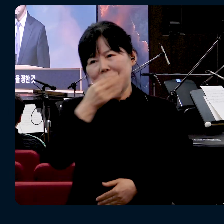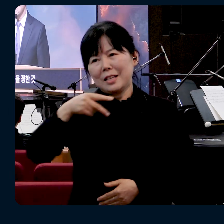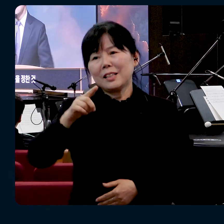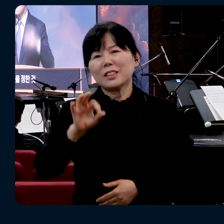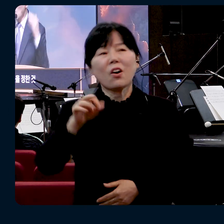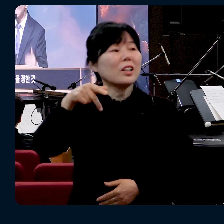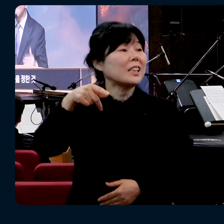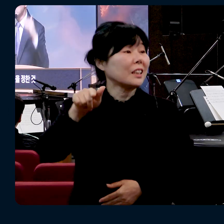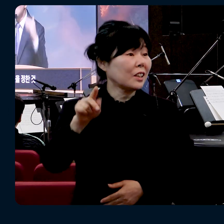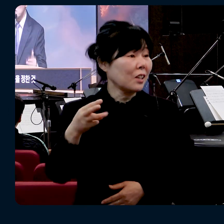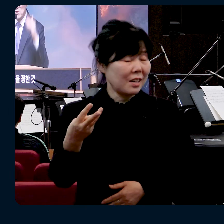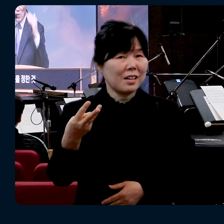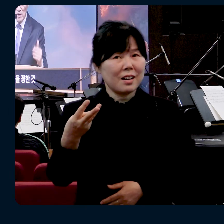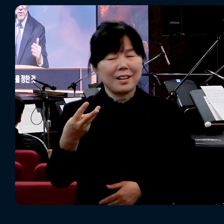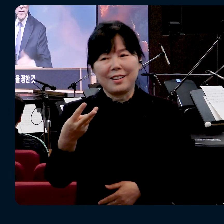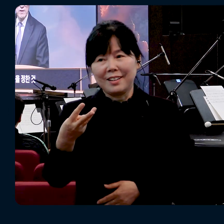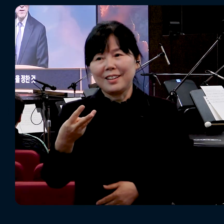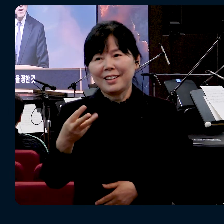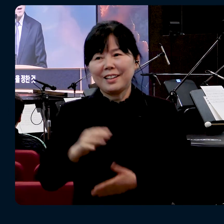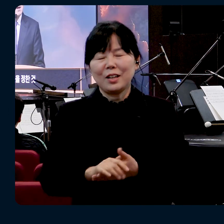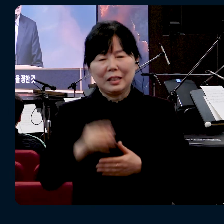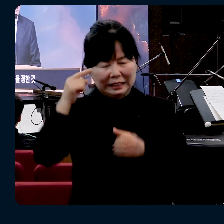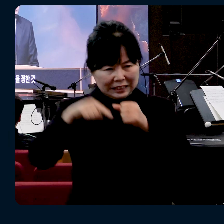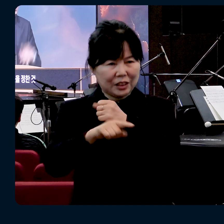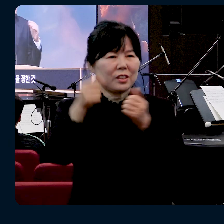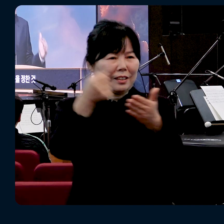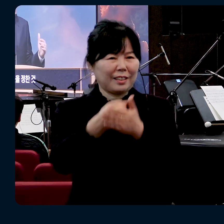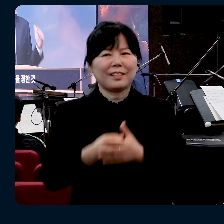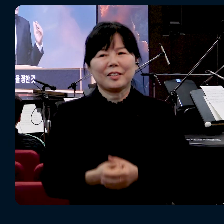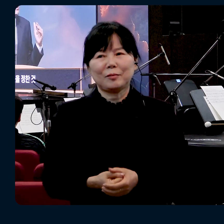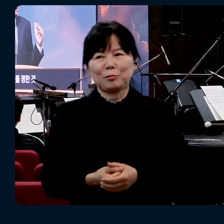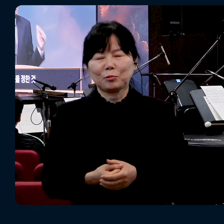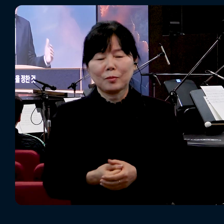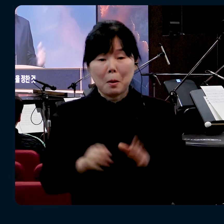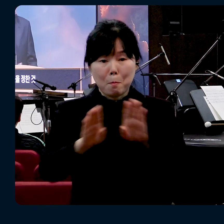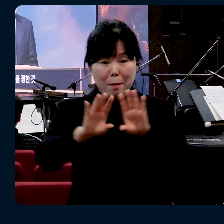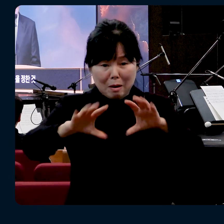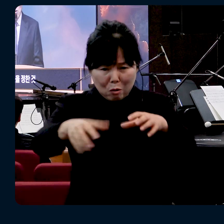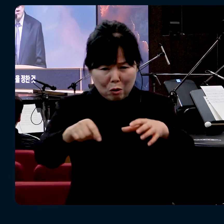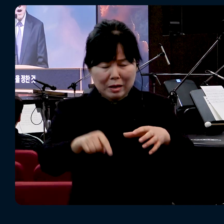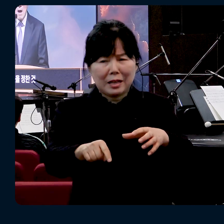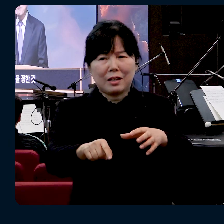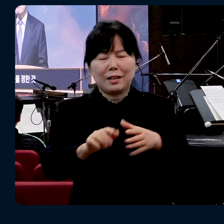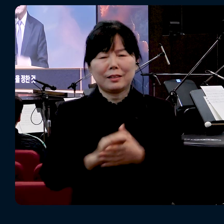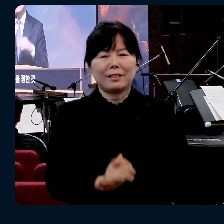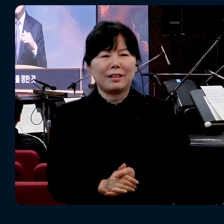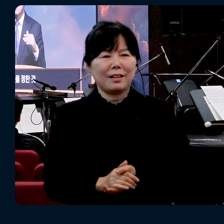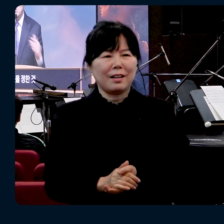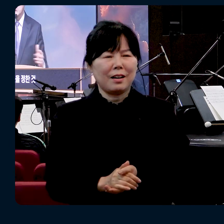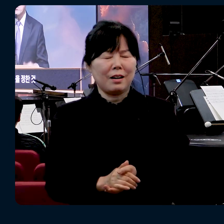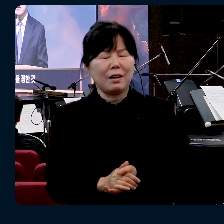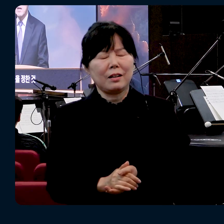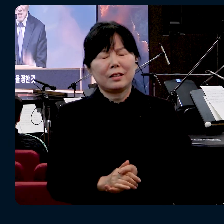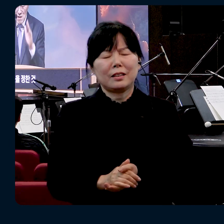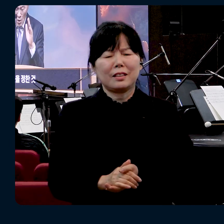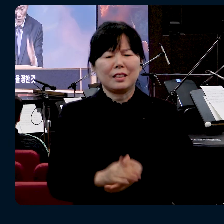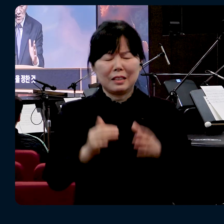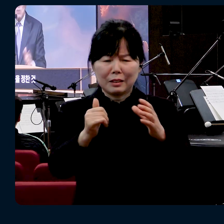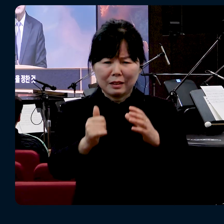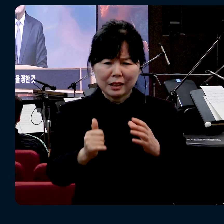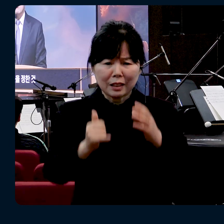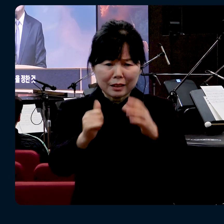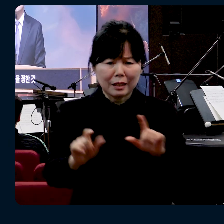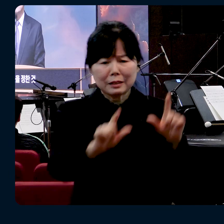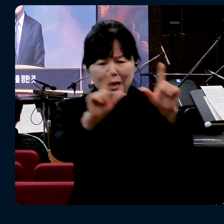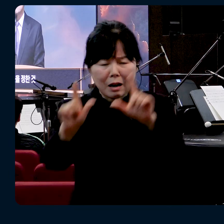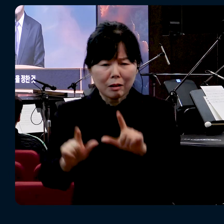것입니다. 성결의 뜻을 정한 거예요. 그것이 바로 바벨론과 같은 세속 한복판을 살면서도 그